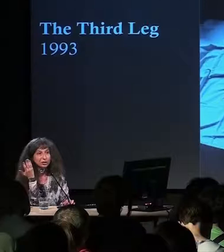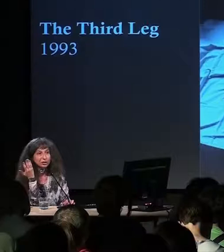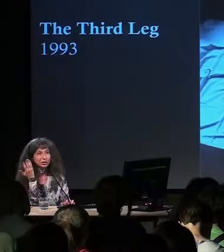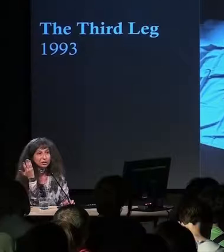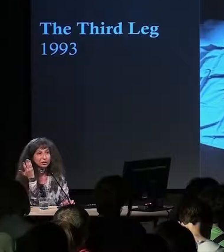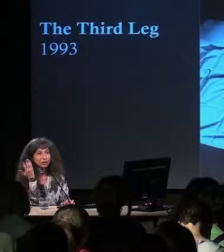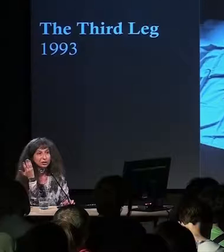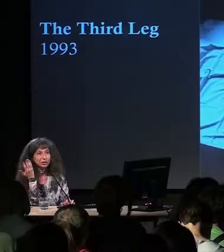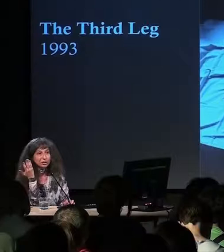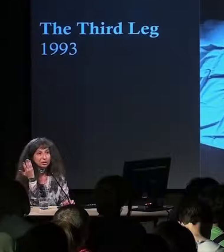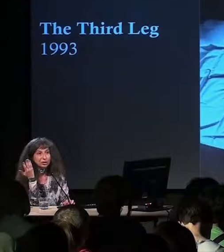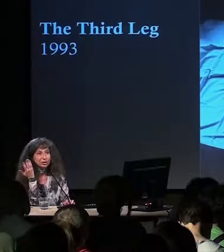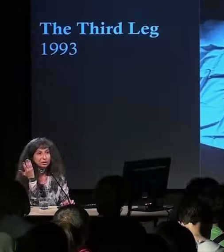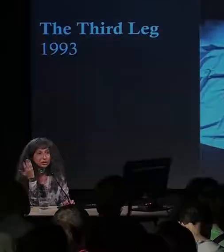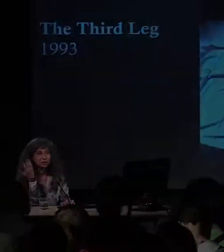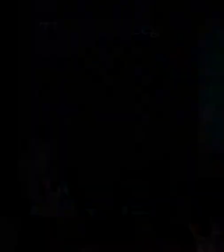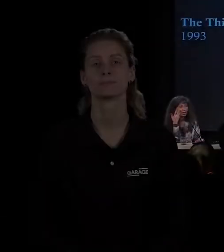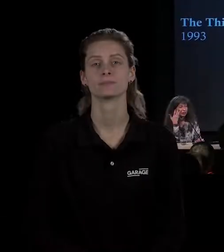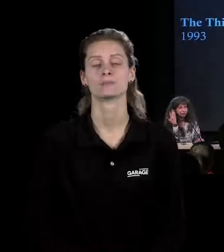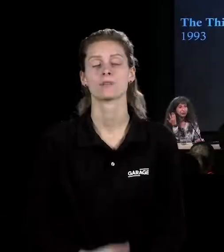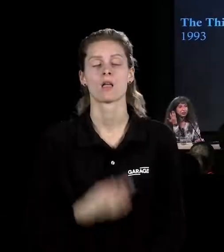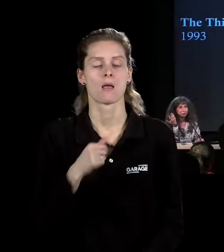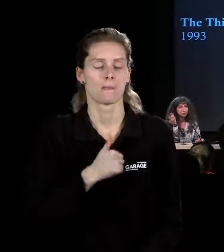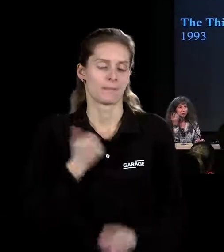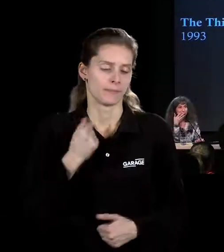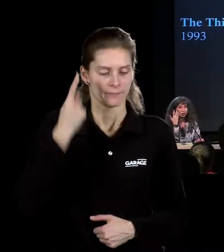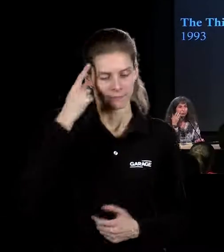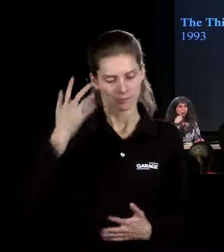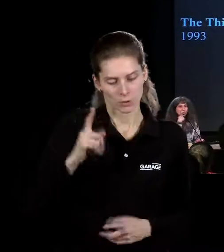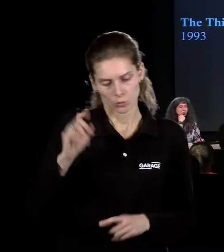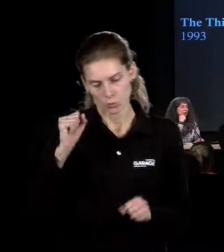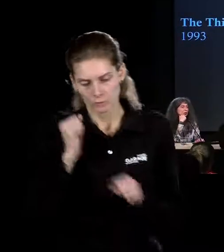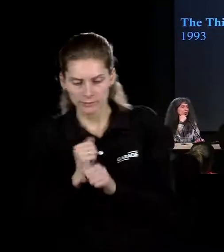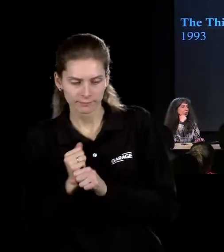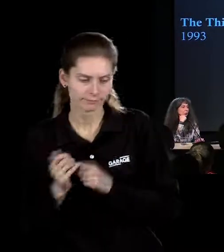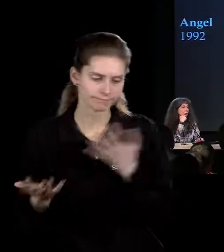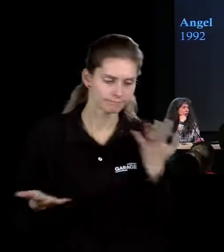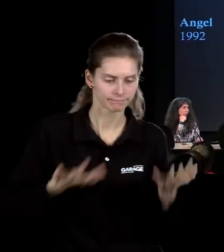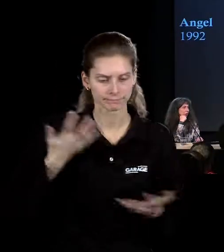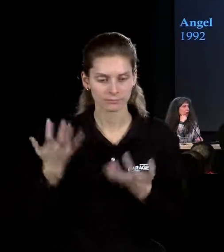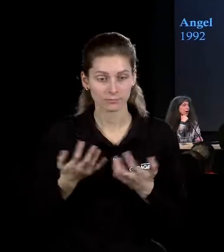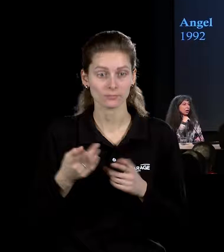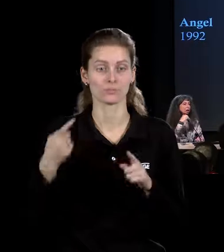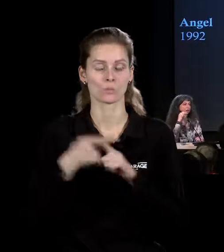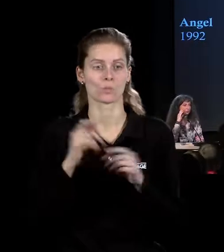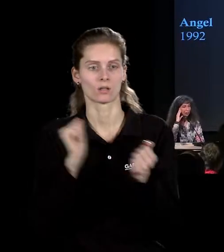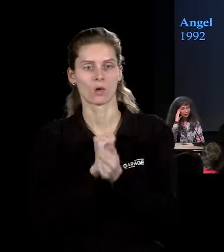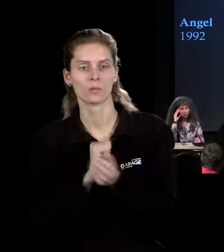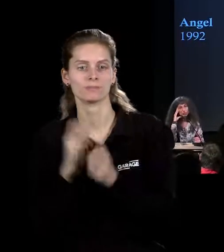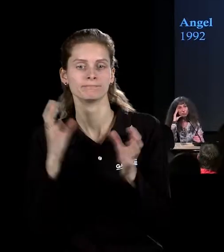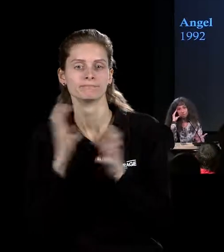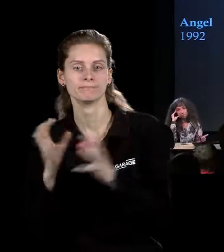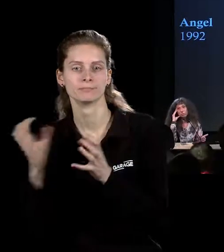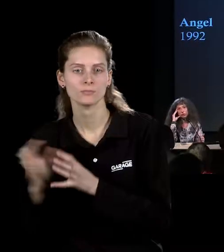человека действительно три ноги. И, естественно, каким-то образом этот процесс документирует.